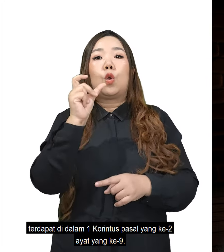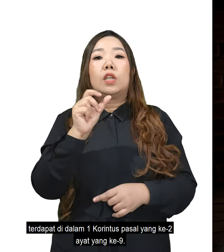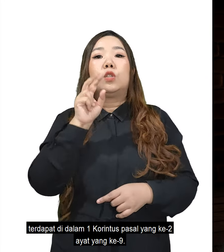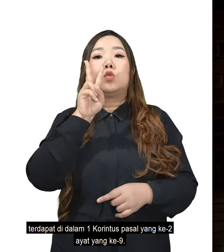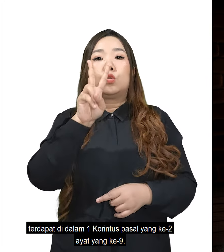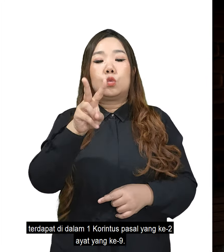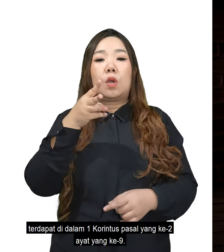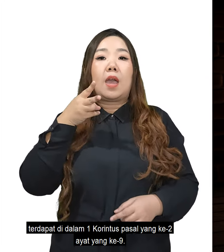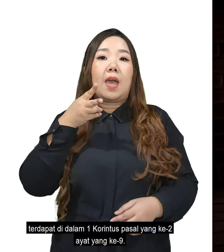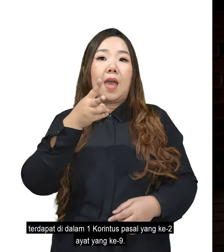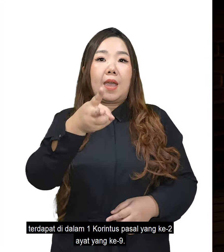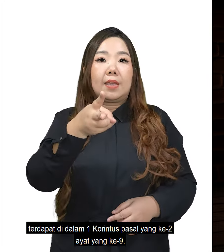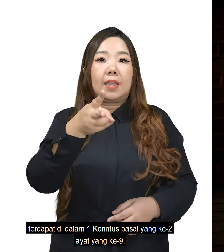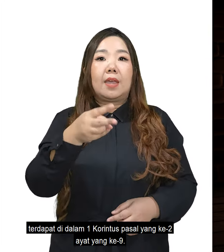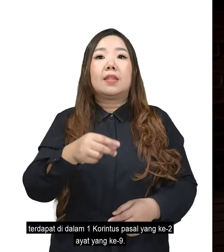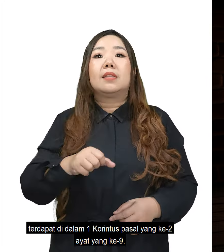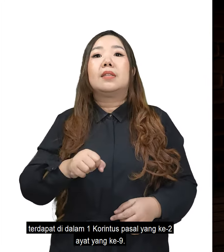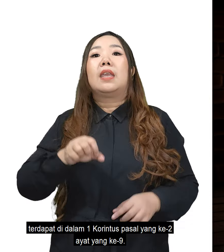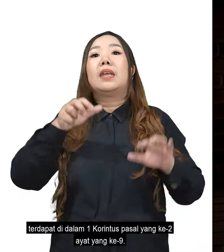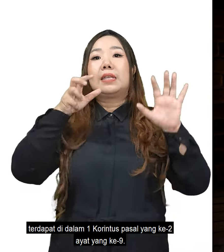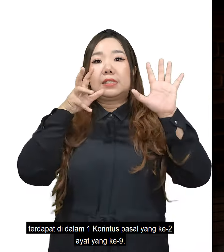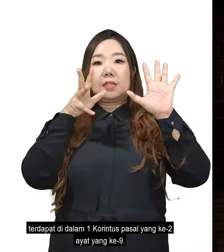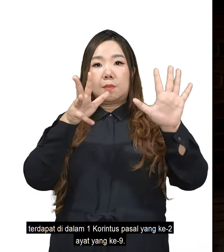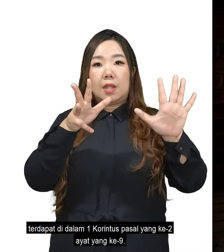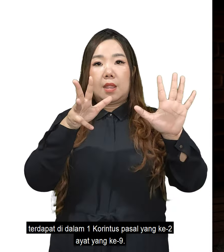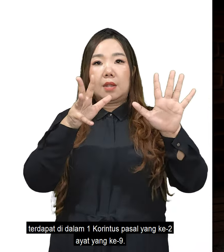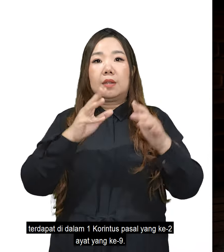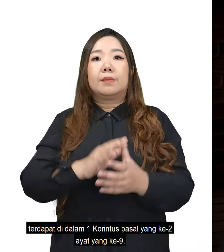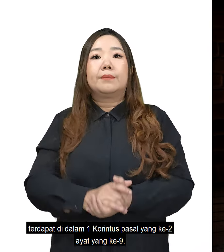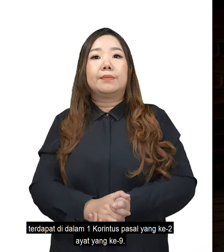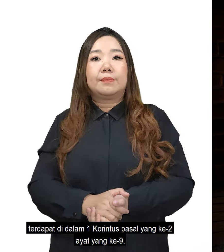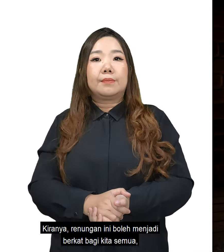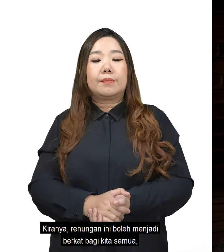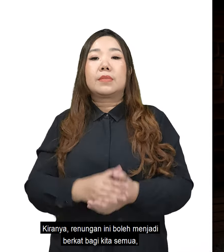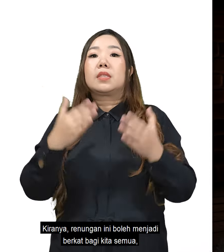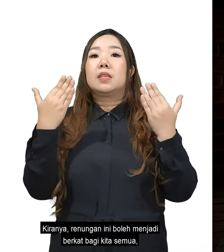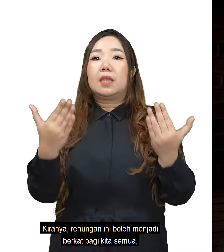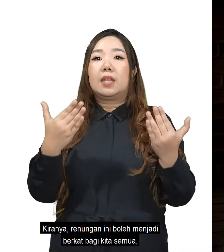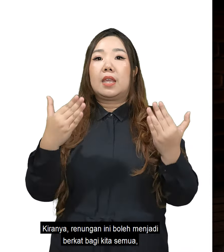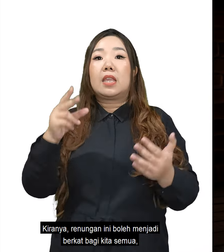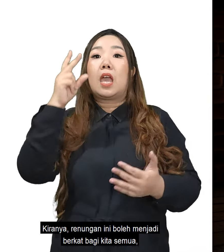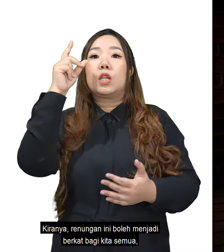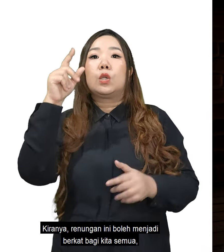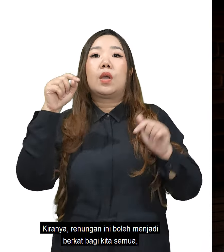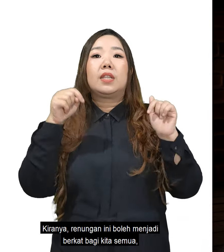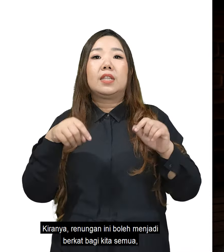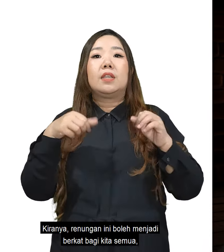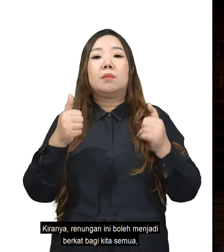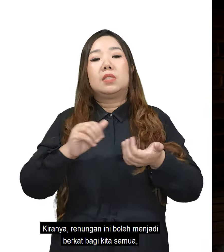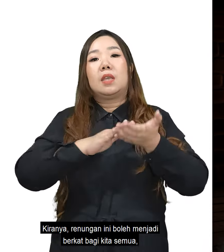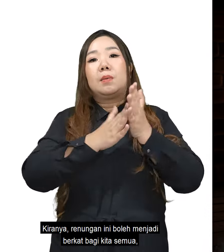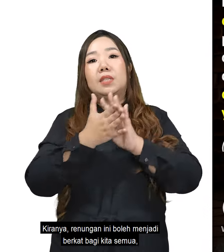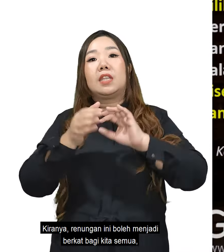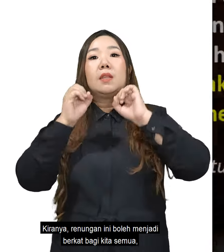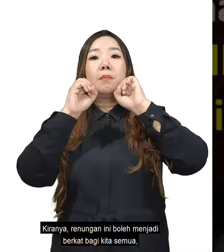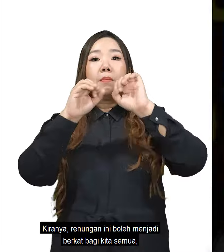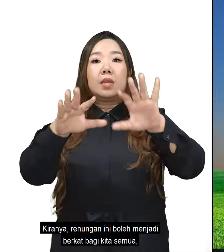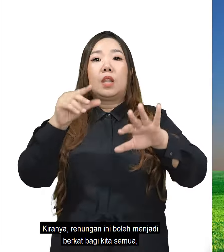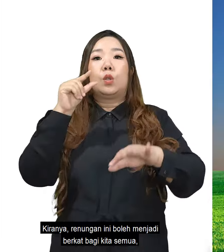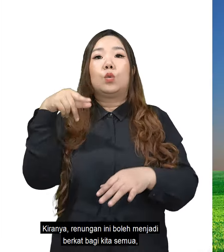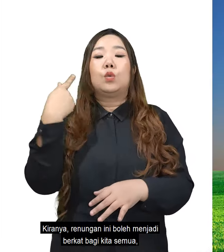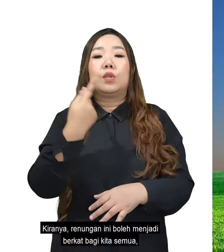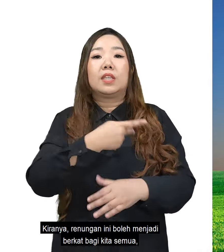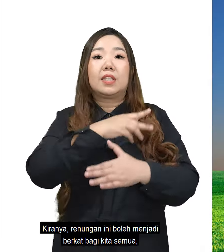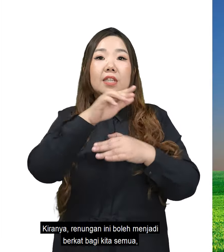pasal yang kedu ayat yang ke kiranya renungan ini boleh menjadi berkat bagi